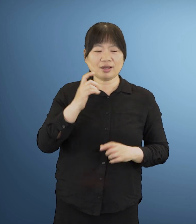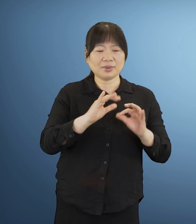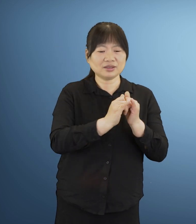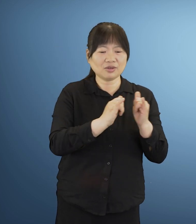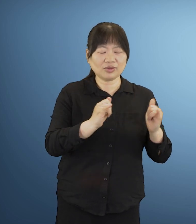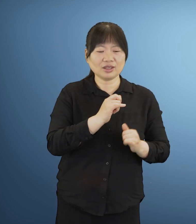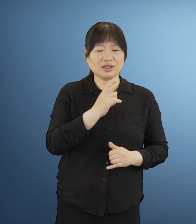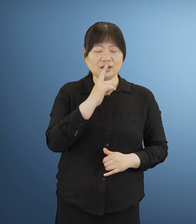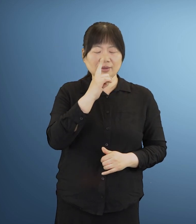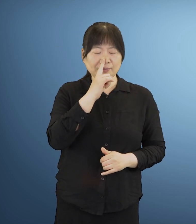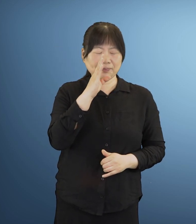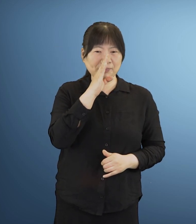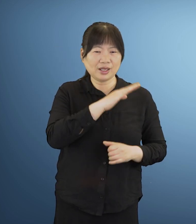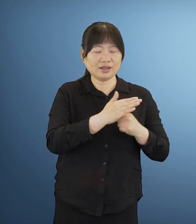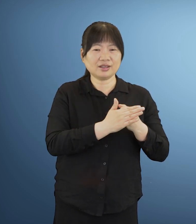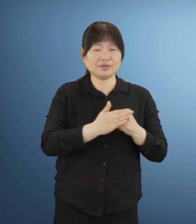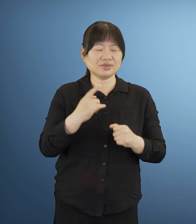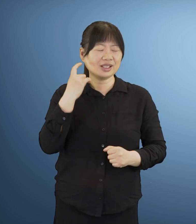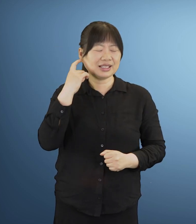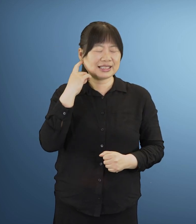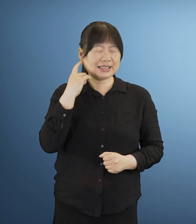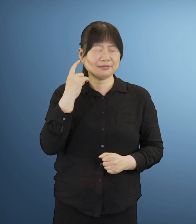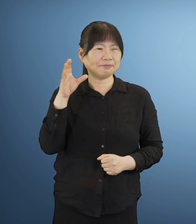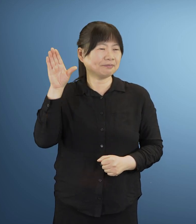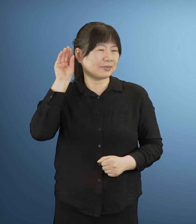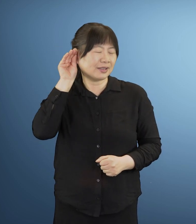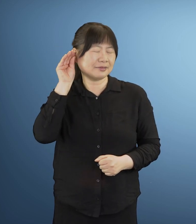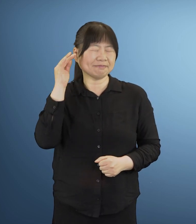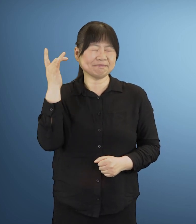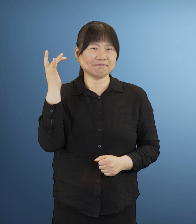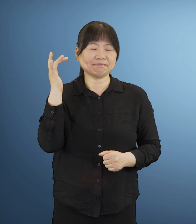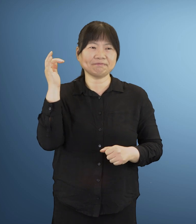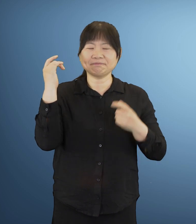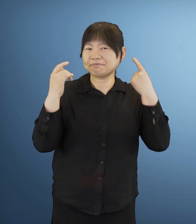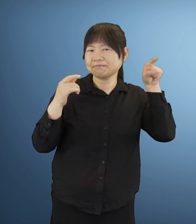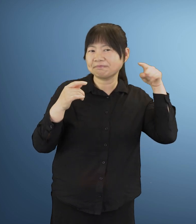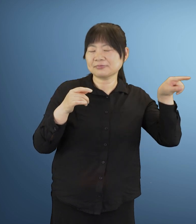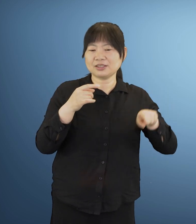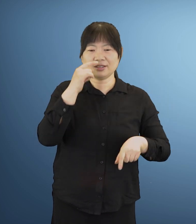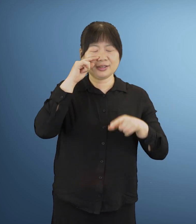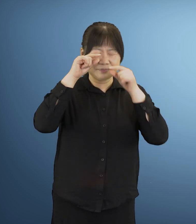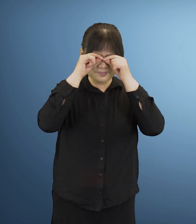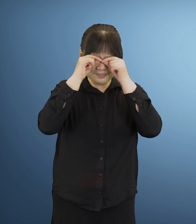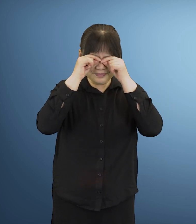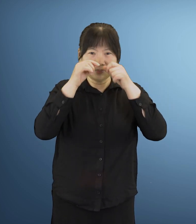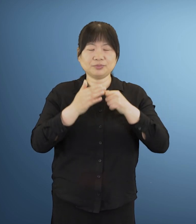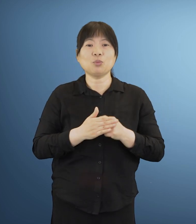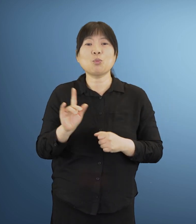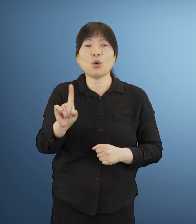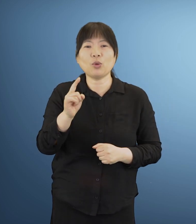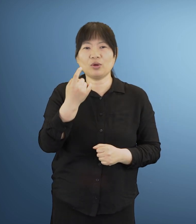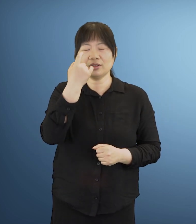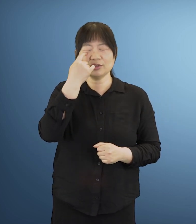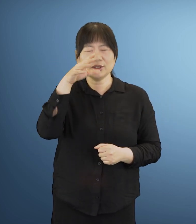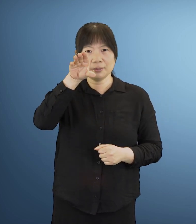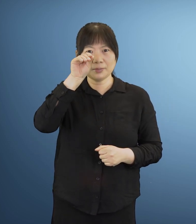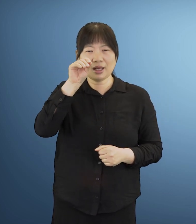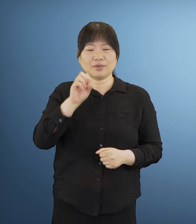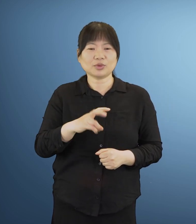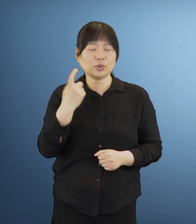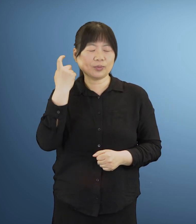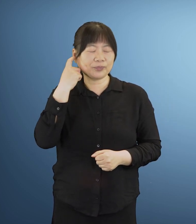귀는 듣기에 둔하고 눈은 감았으니 이는 눈으로 보고 귀로 듣고 마음으로 깨달아 돌이켜